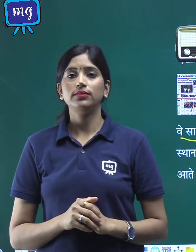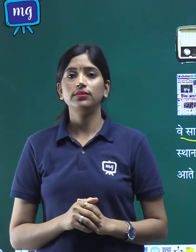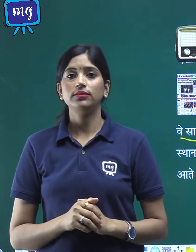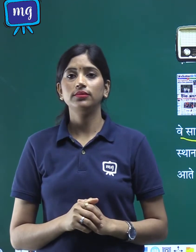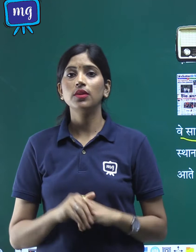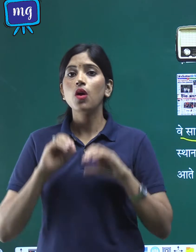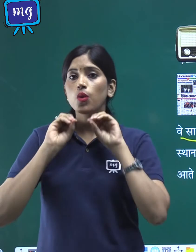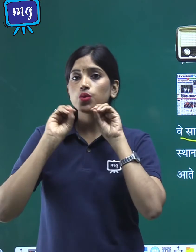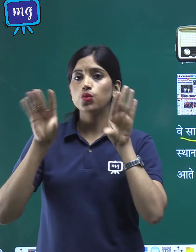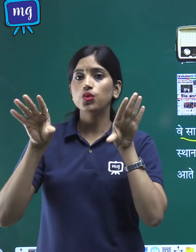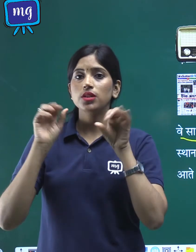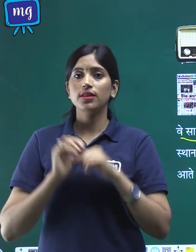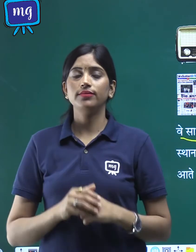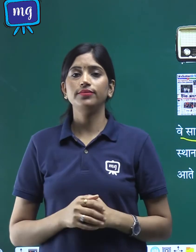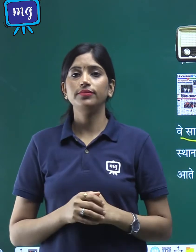सूचना